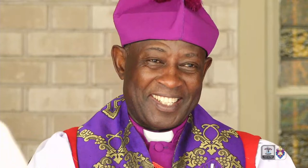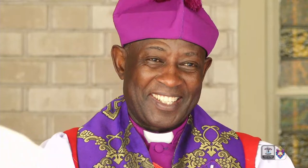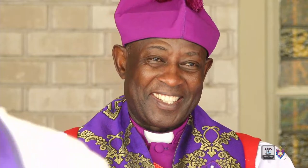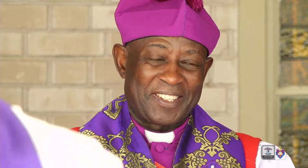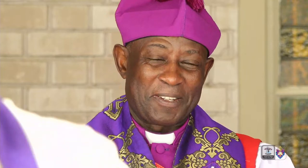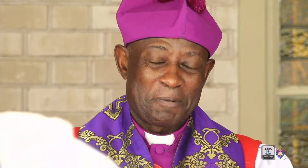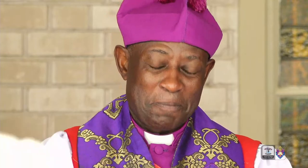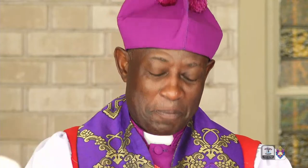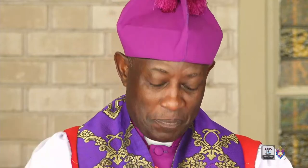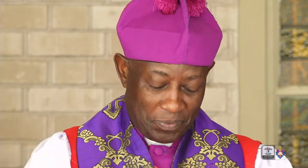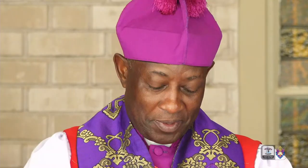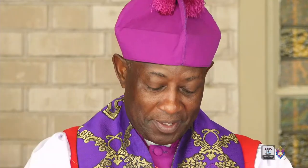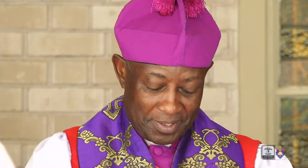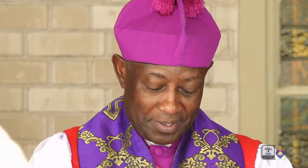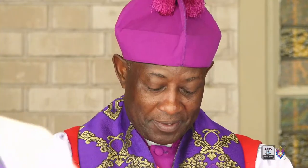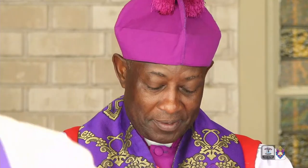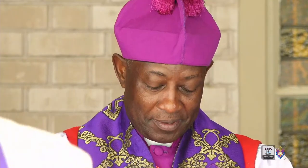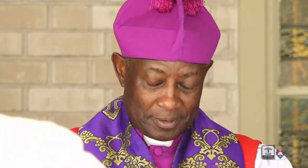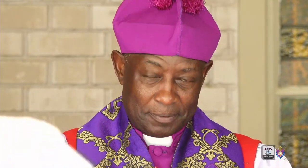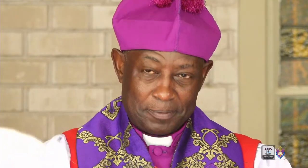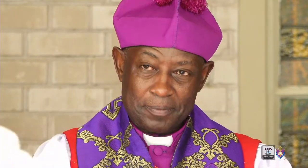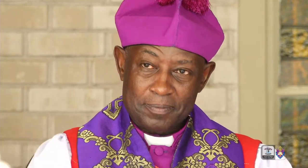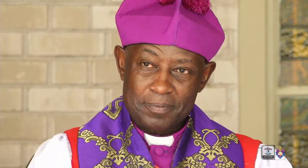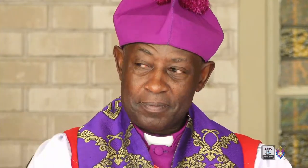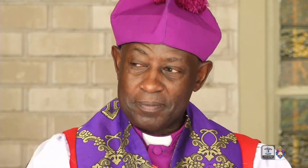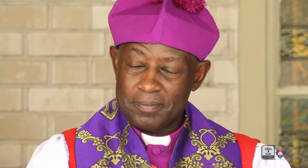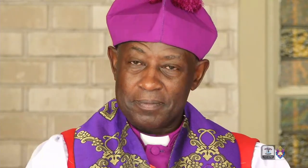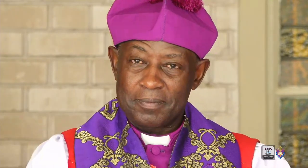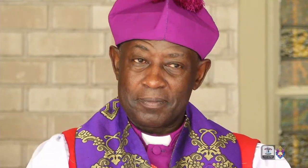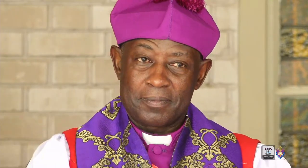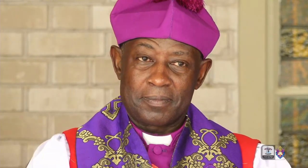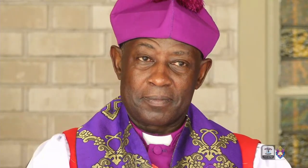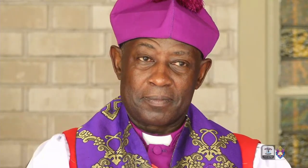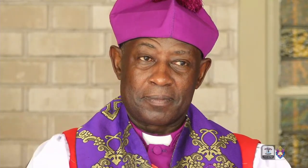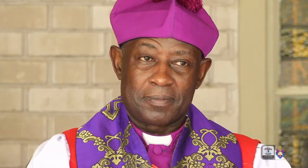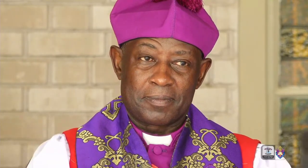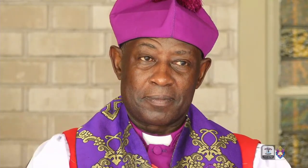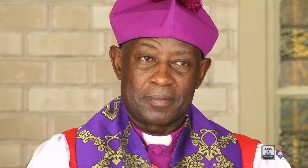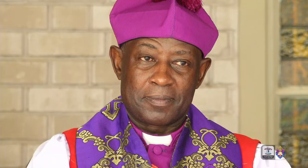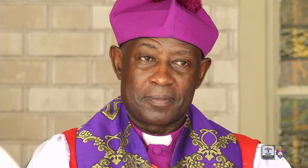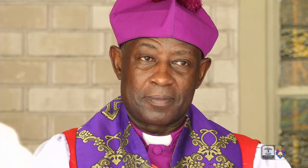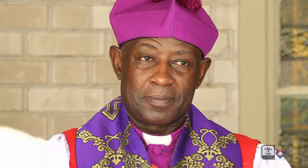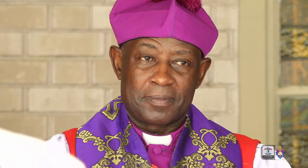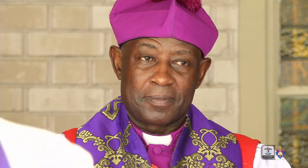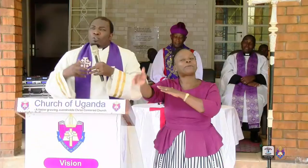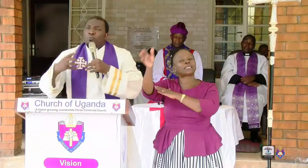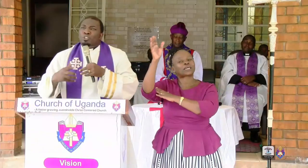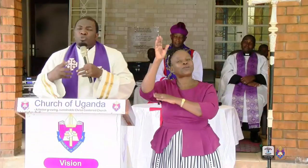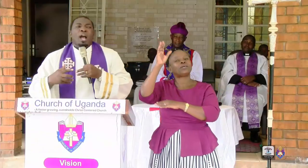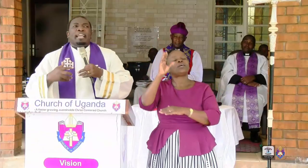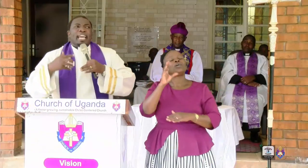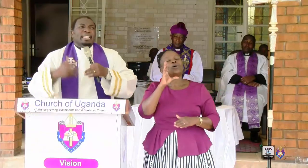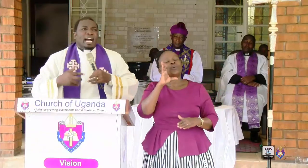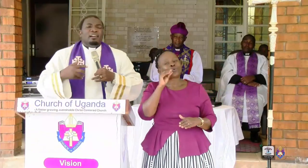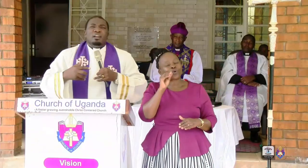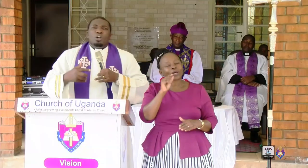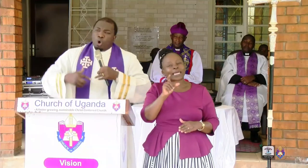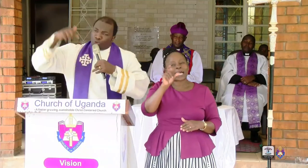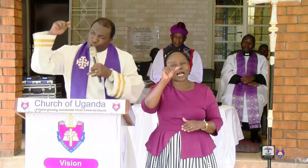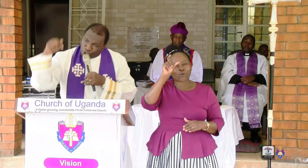bwe tuogera okulya banyama ne basebo bwe tuogera okulya ekigambo kya Katonda tuogera ku muntu